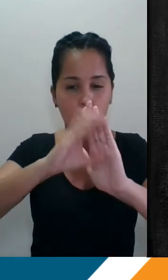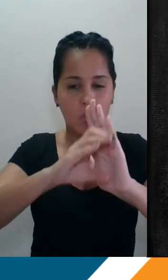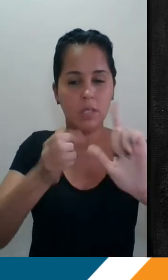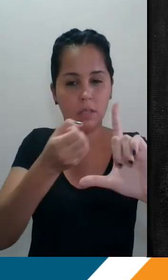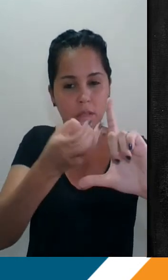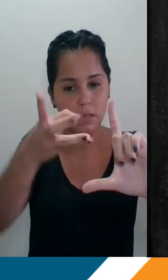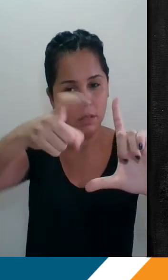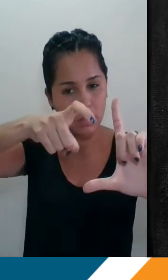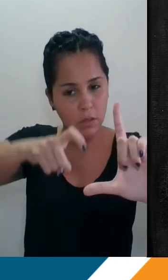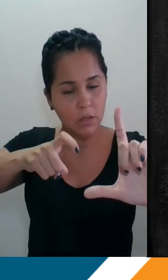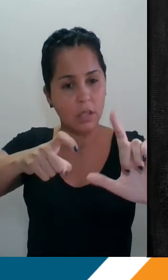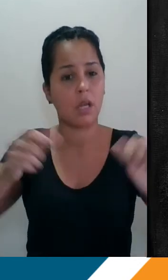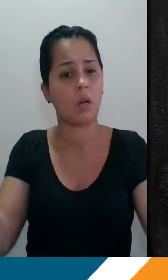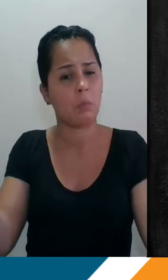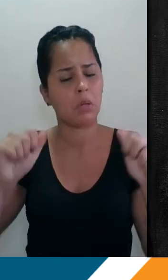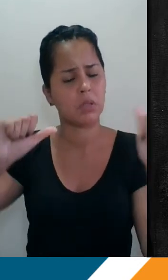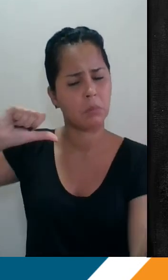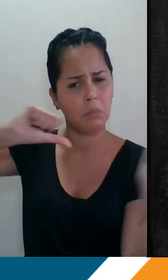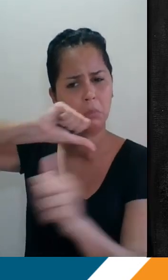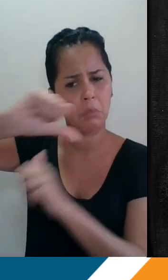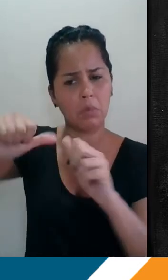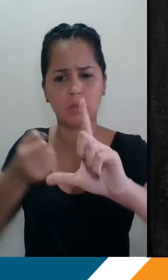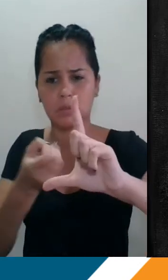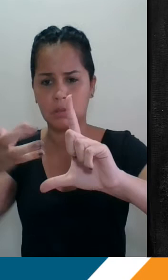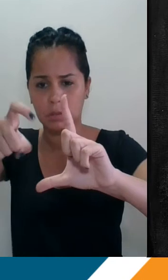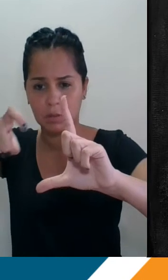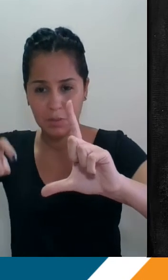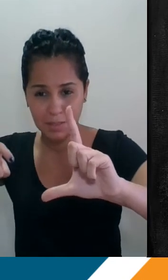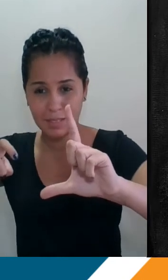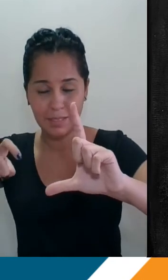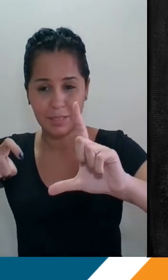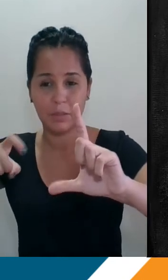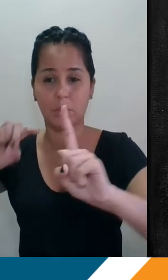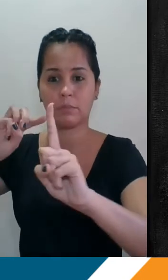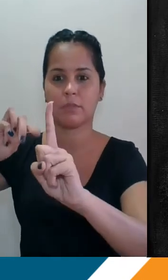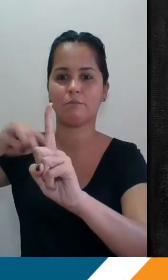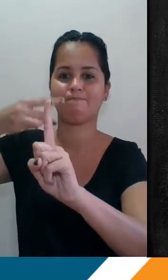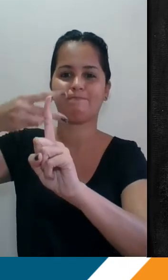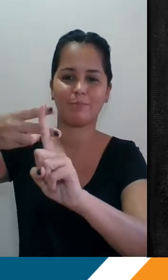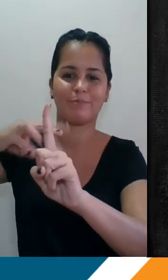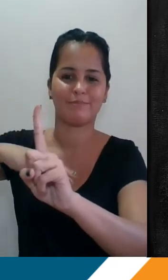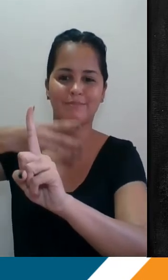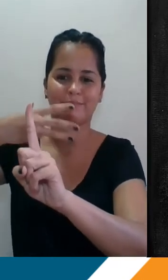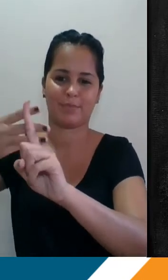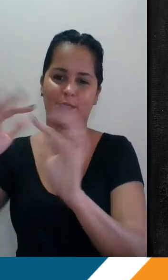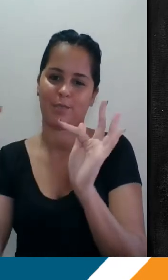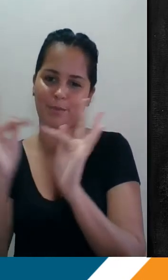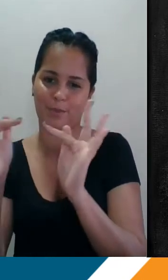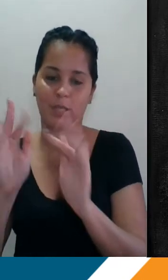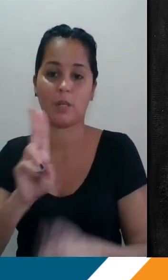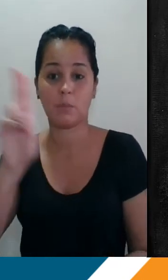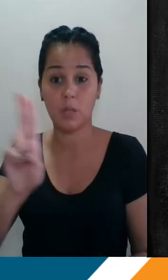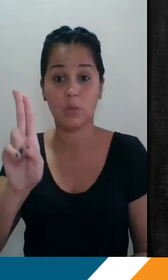logaritmo para poder trocar esse logaritmo por uma exponencial, para que a gente possa trabalhar diretamente com o x que está ali